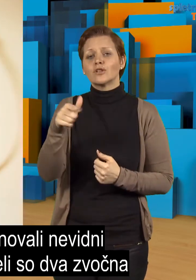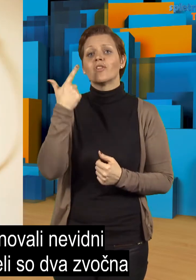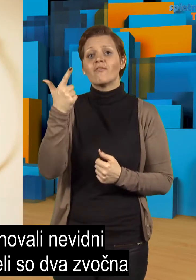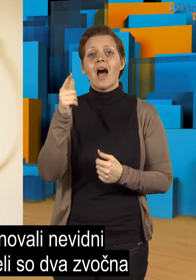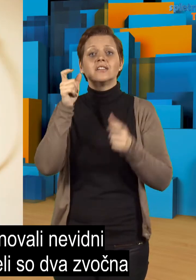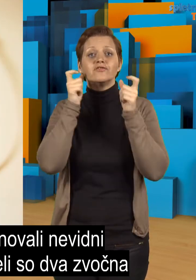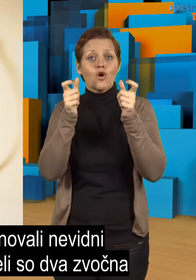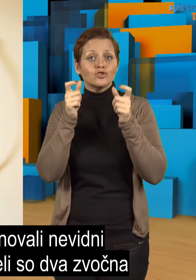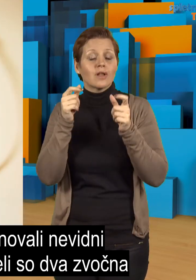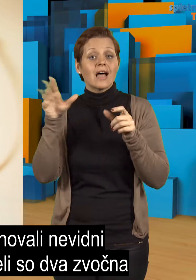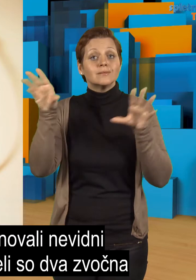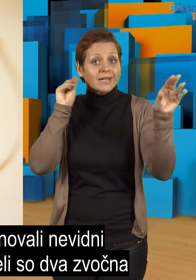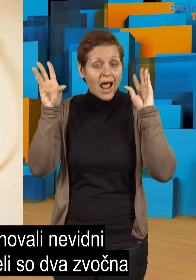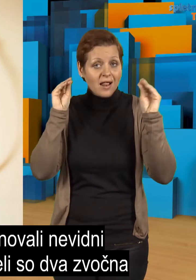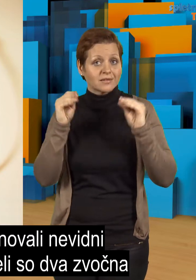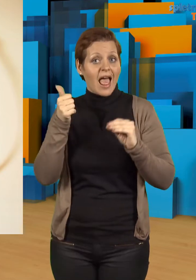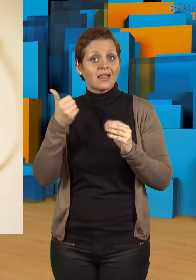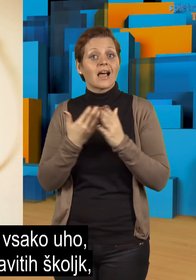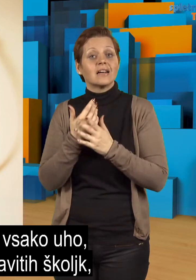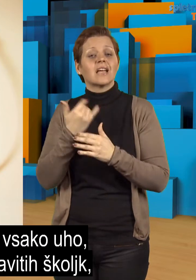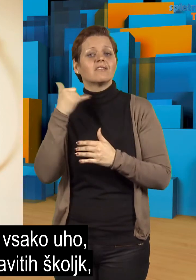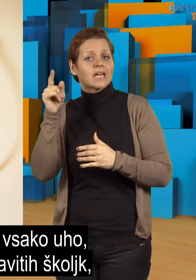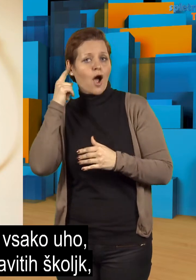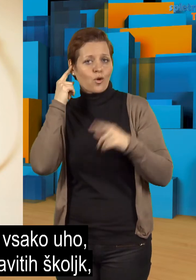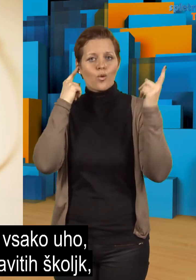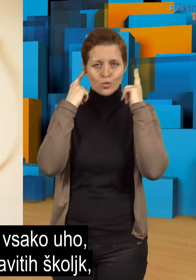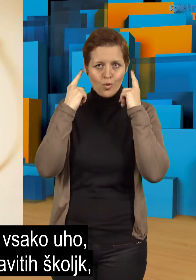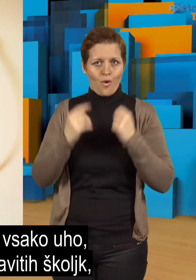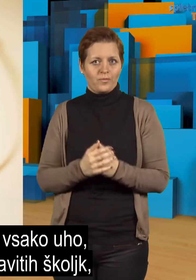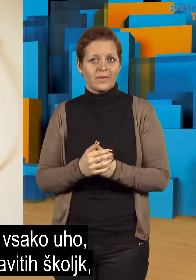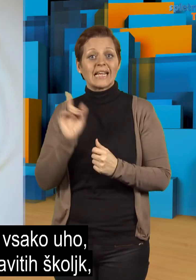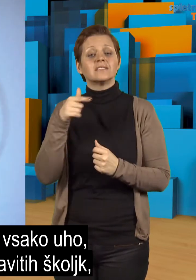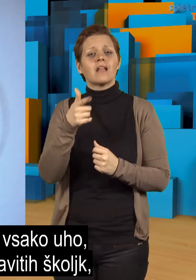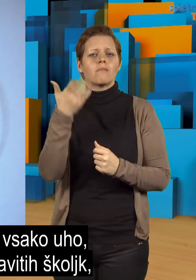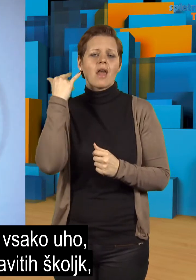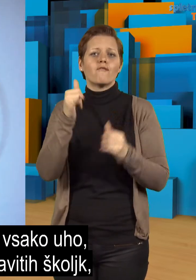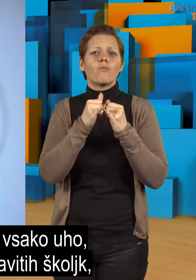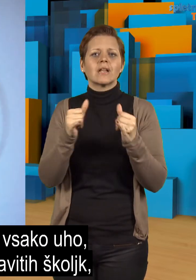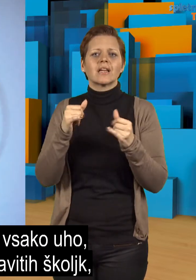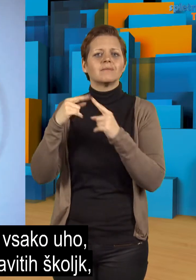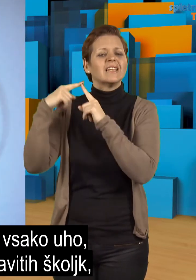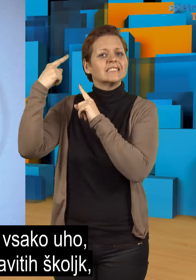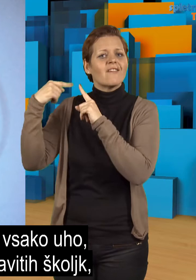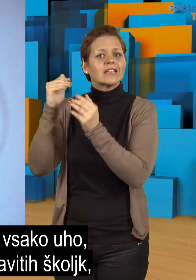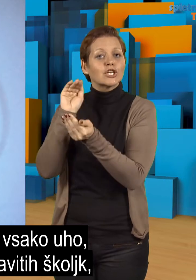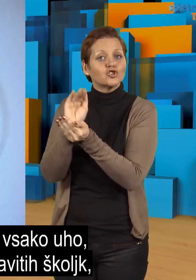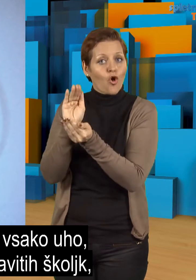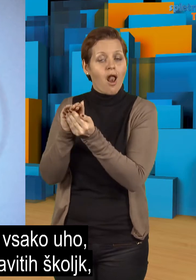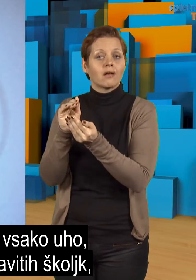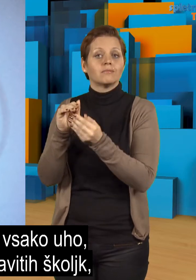Imeli so dva zvočna zbiralca, enega za vsako uho, in sta bila v obliki zavitih školjk, sodov in odprtih